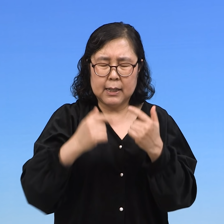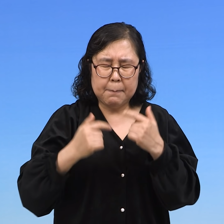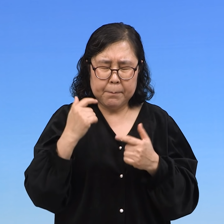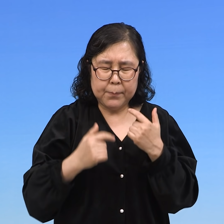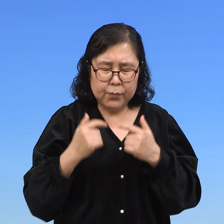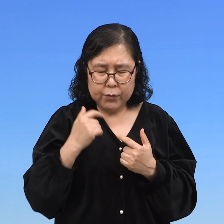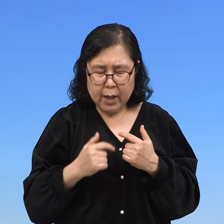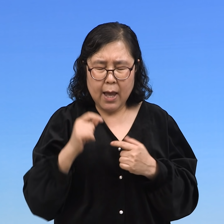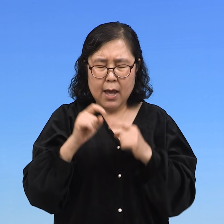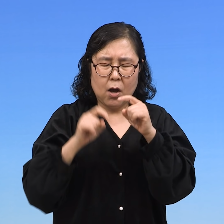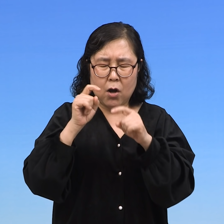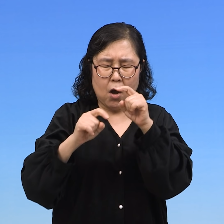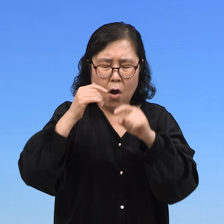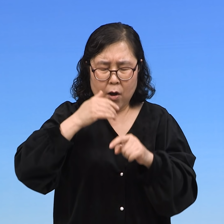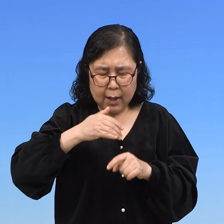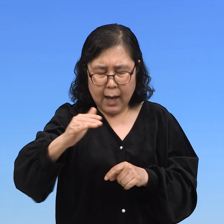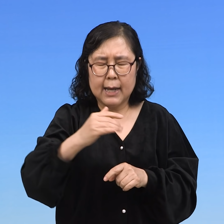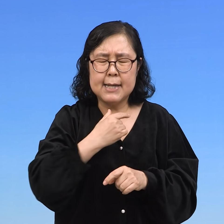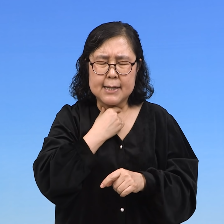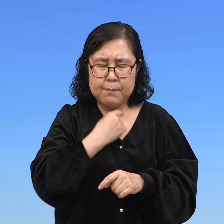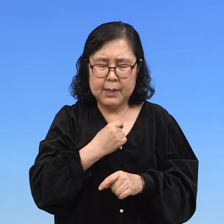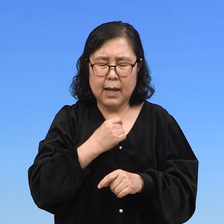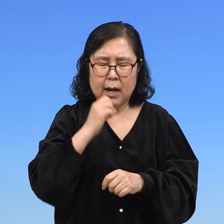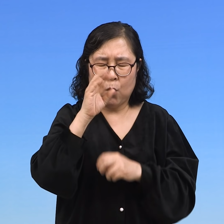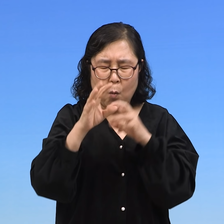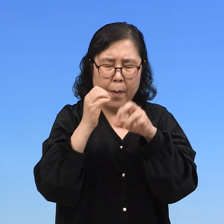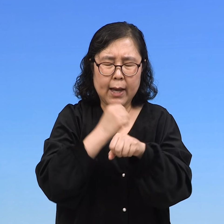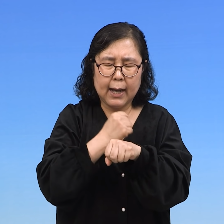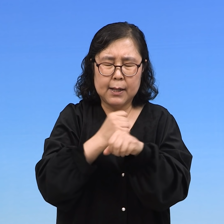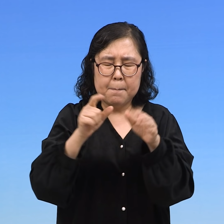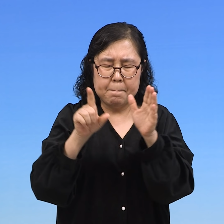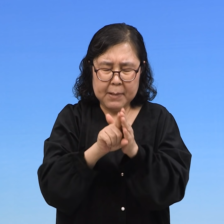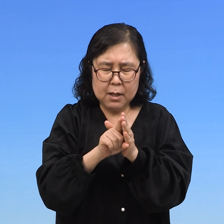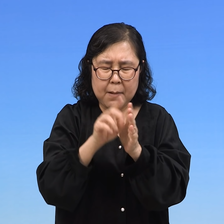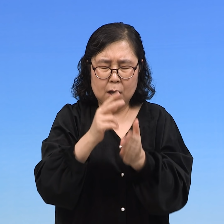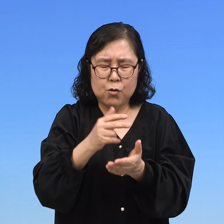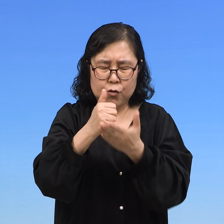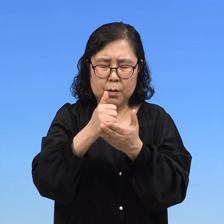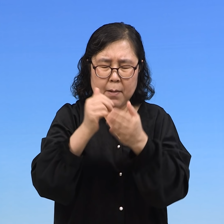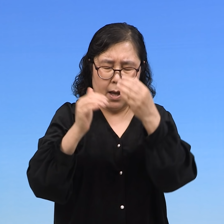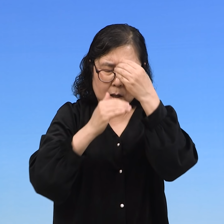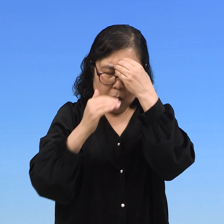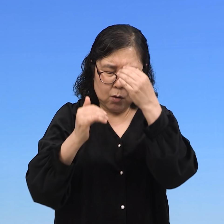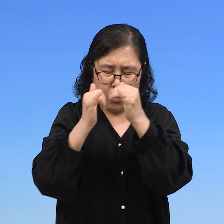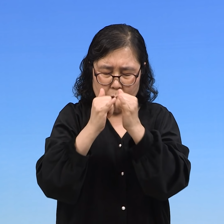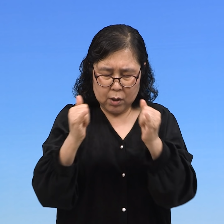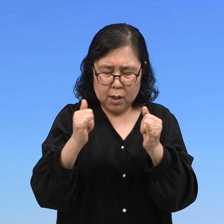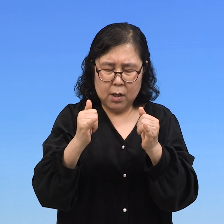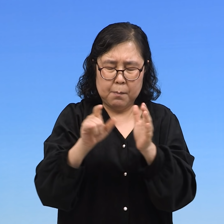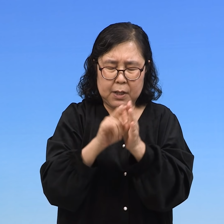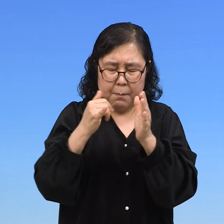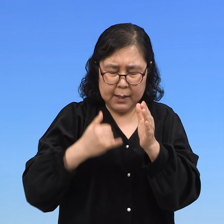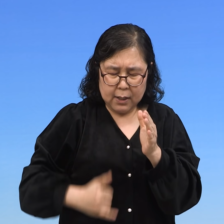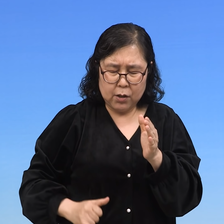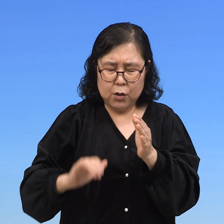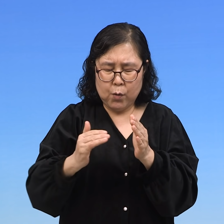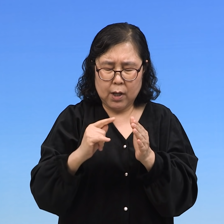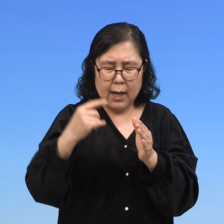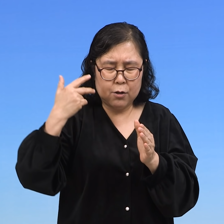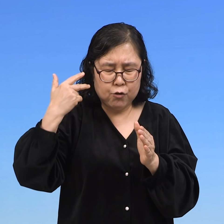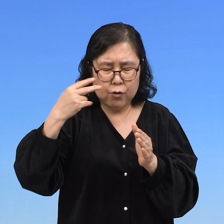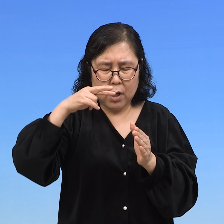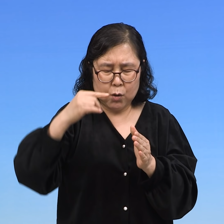기쁘게 그 길을 걸어가겠습니다 이렇게 고백하는 믿음의 주님의 성도님들 믿음의 자녀들 되도록